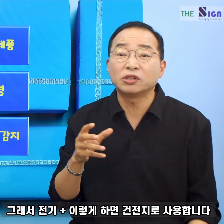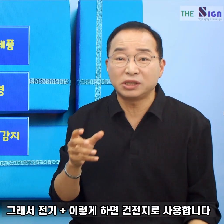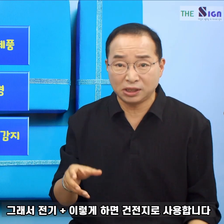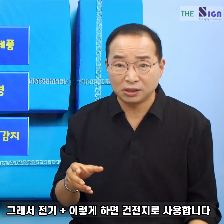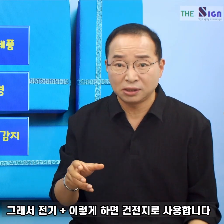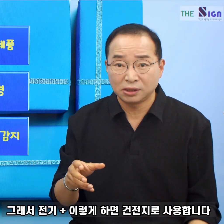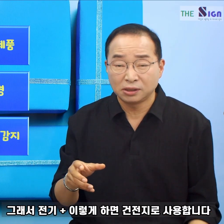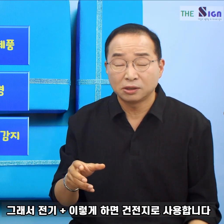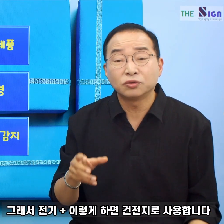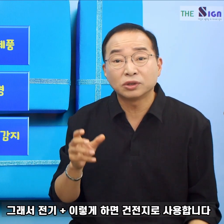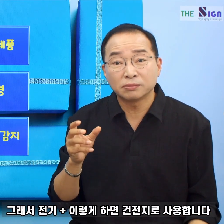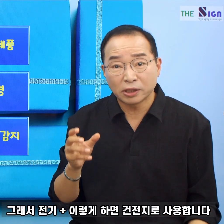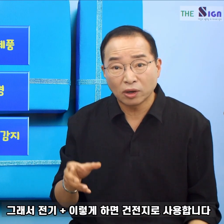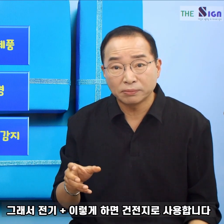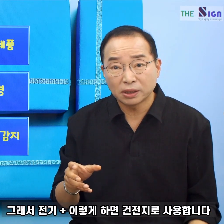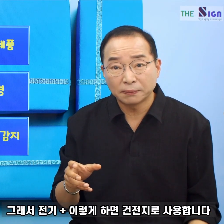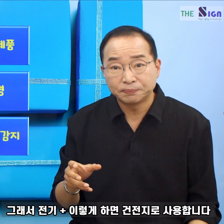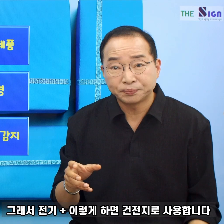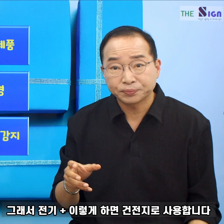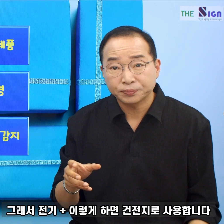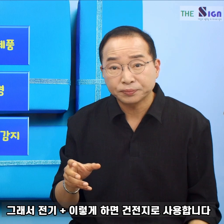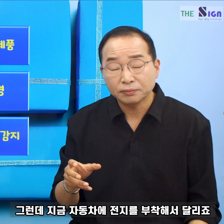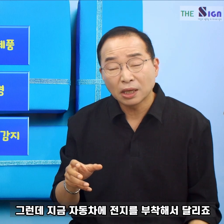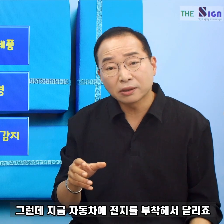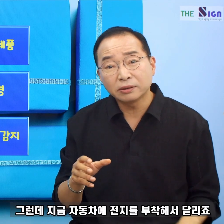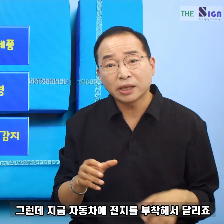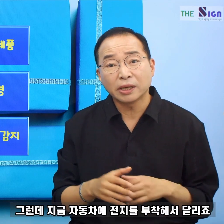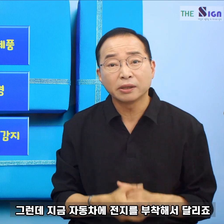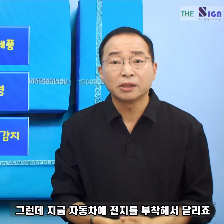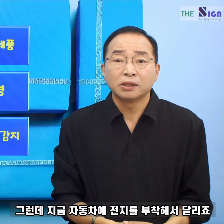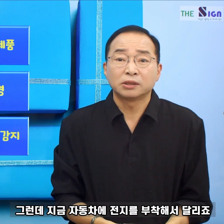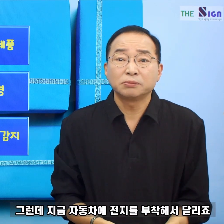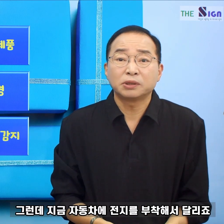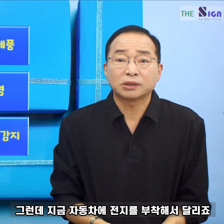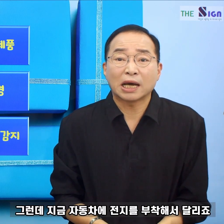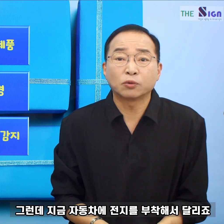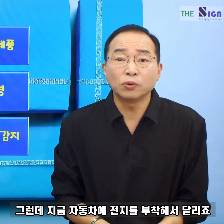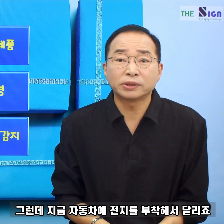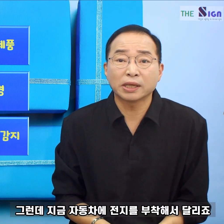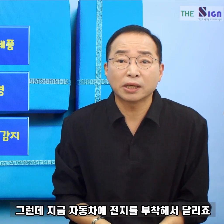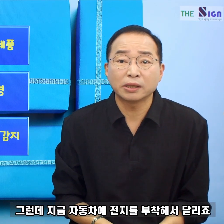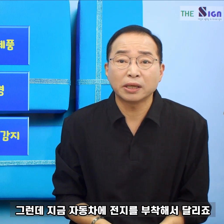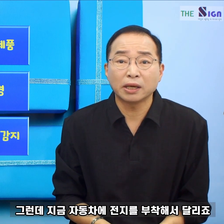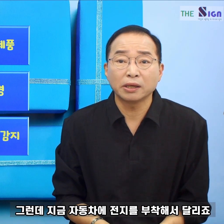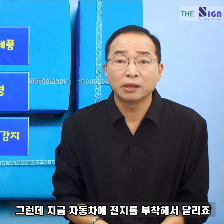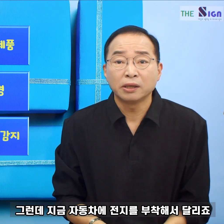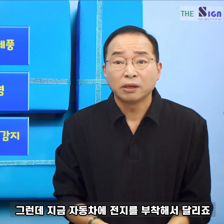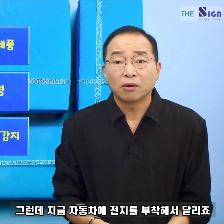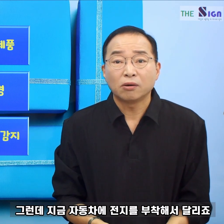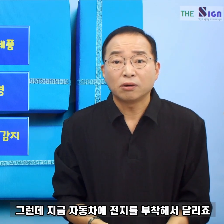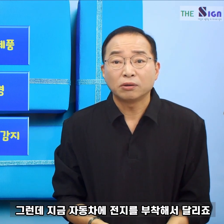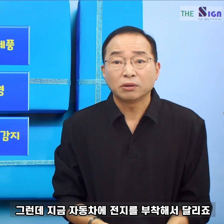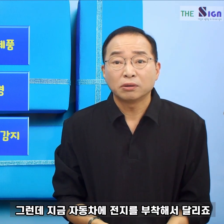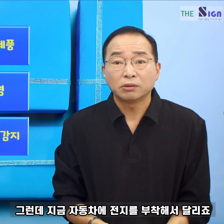건전지로 지금 사용합니다. 그런데 지금 이제 자동차에